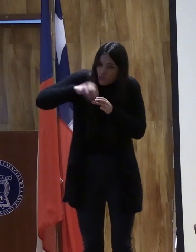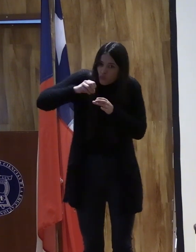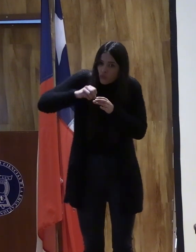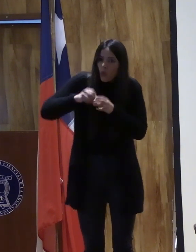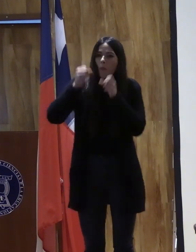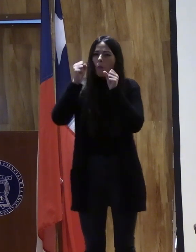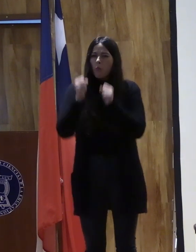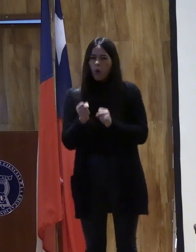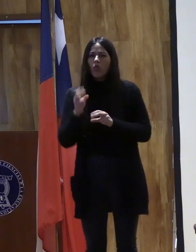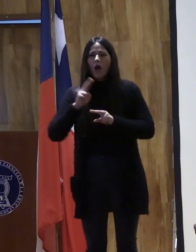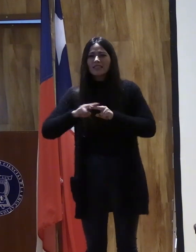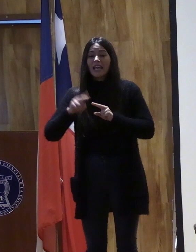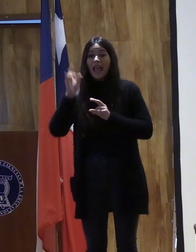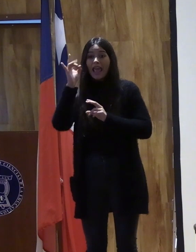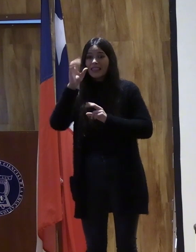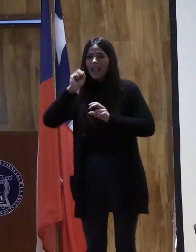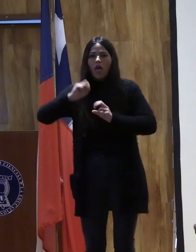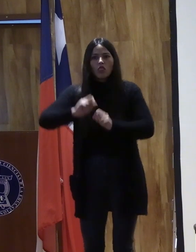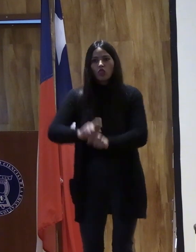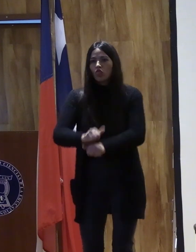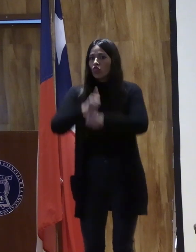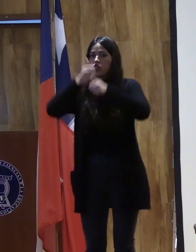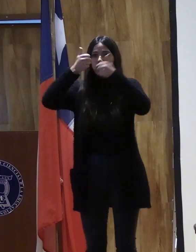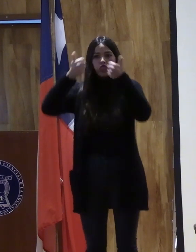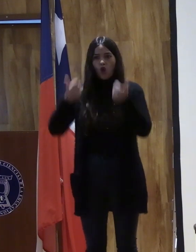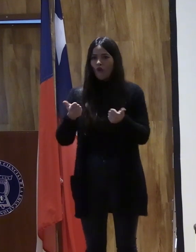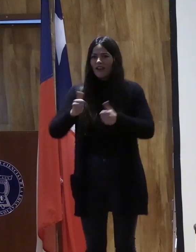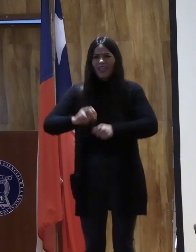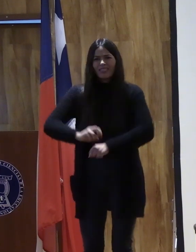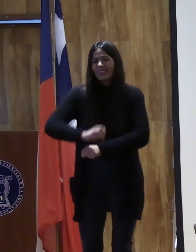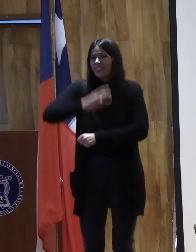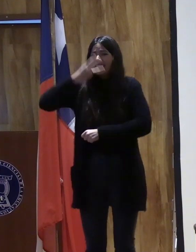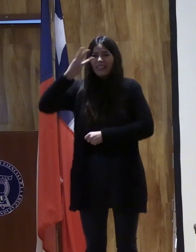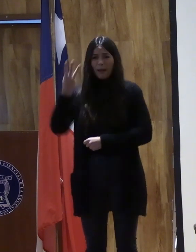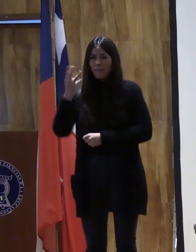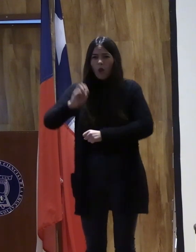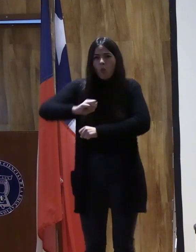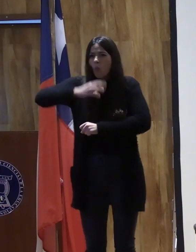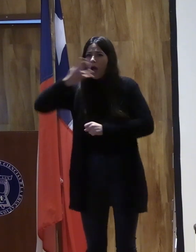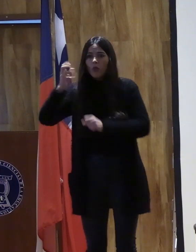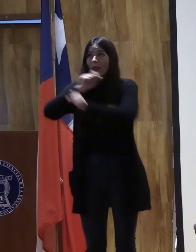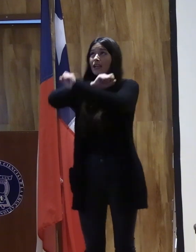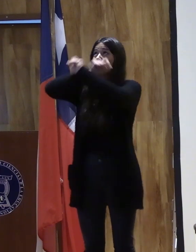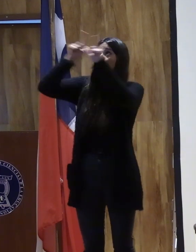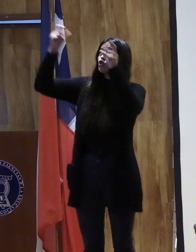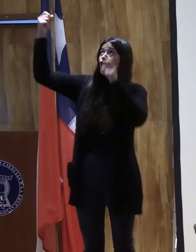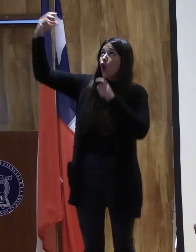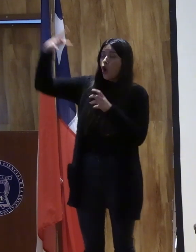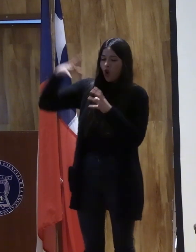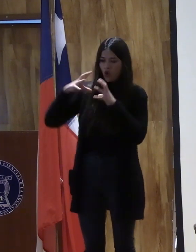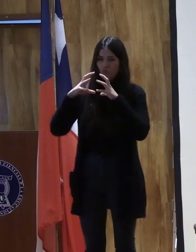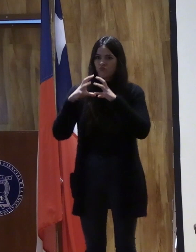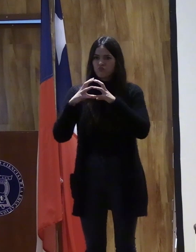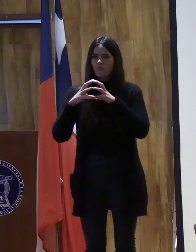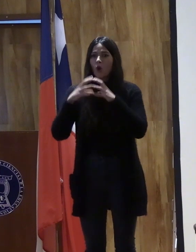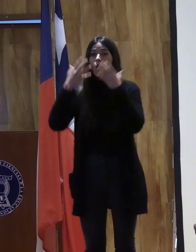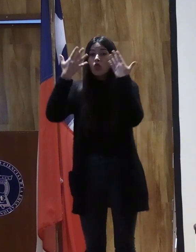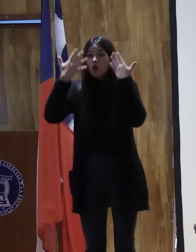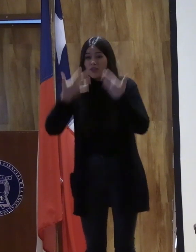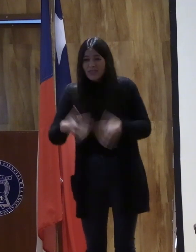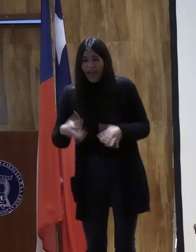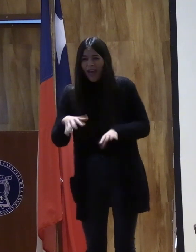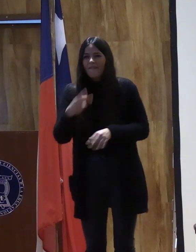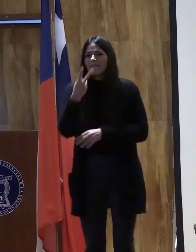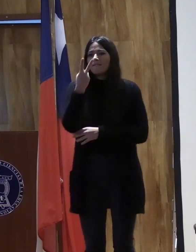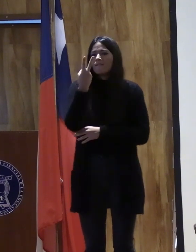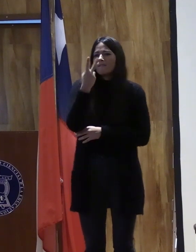hacer una estrella del doble de la masa solar, del triple, el cuádruple, etc. Pero cuando uno llega ya a 20 o